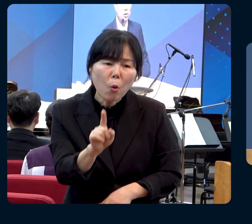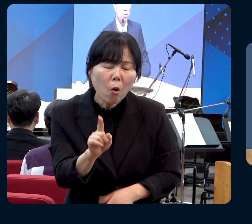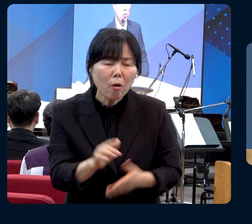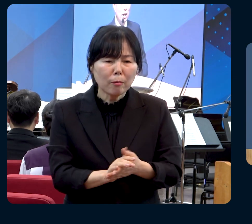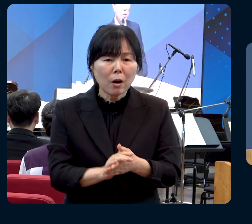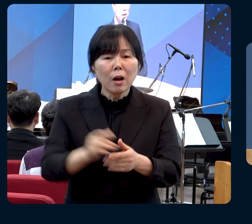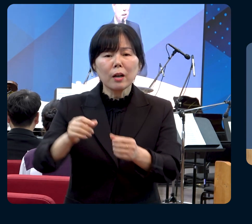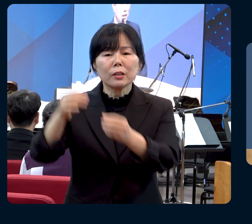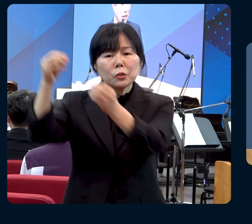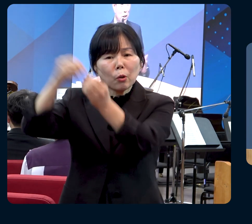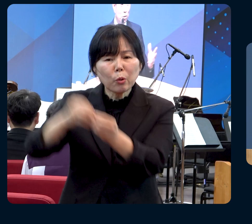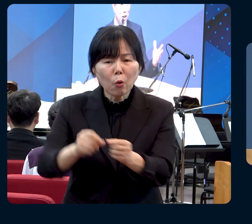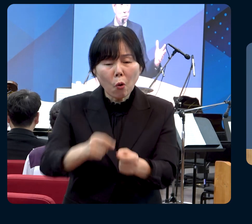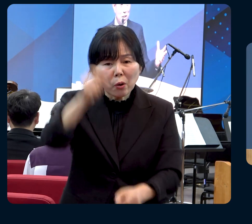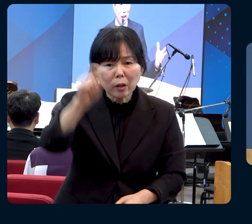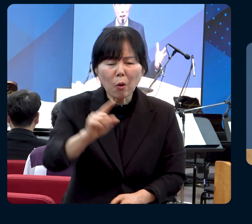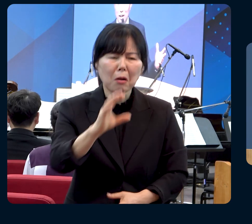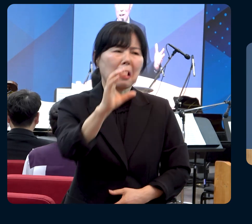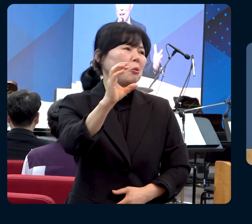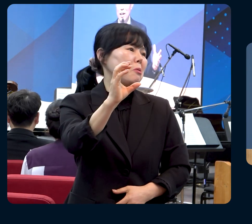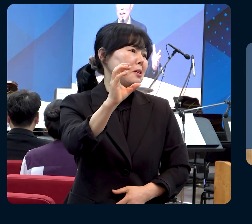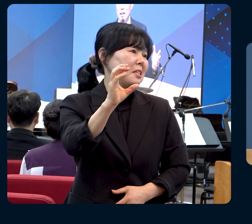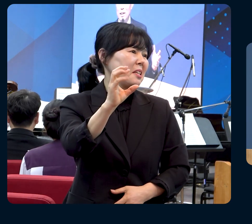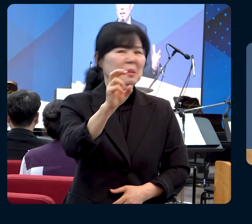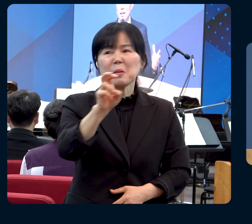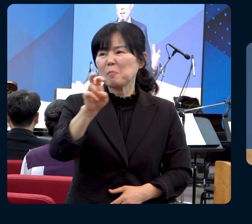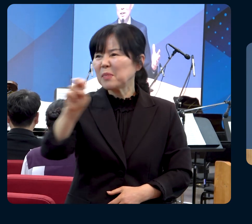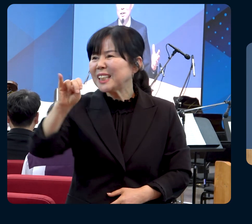또 거슬러 올라가면 카톨릭의 미사,